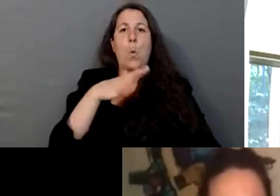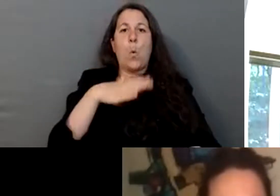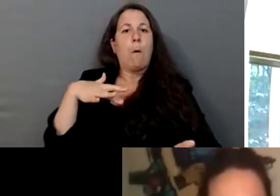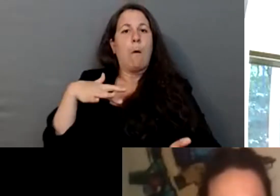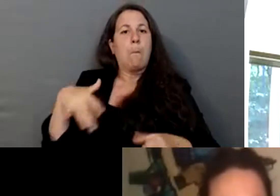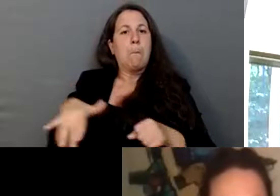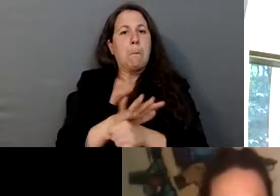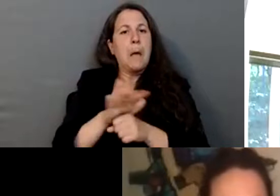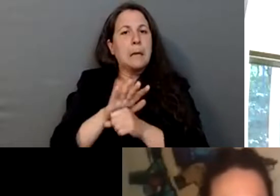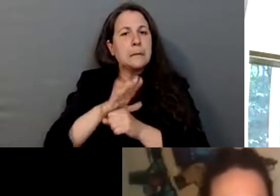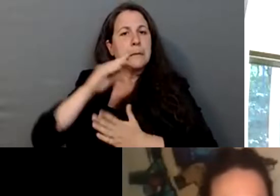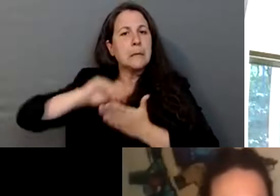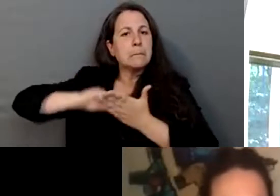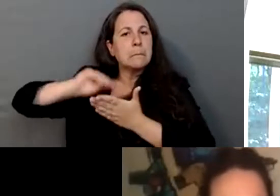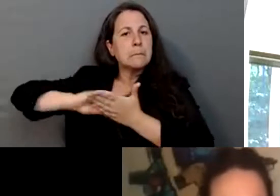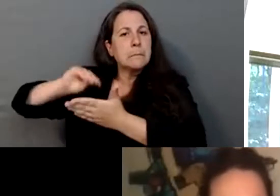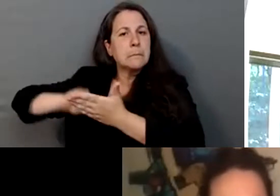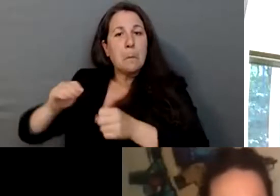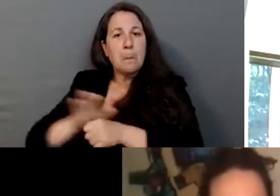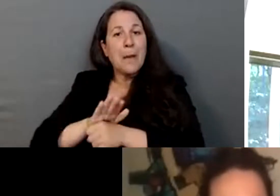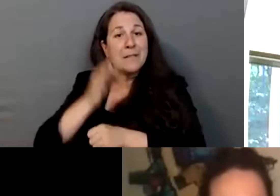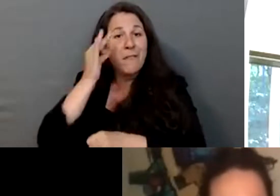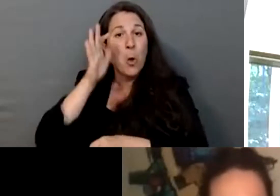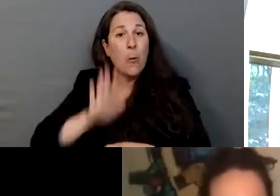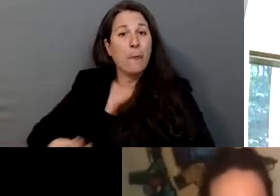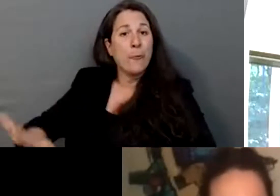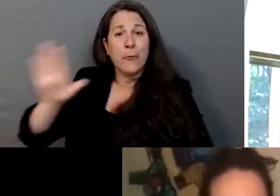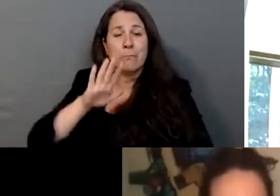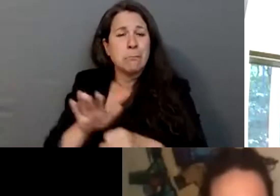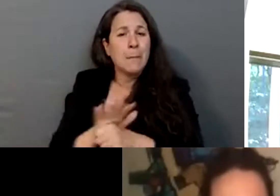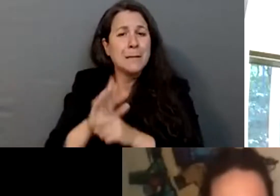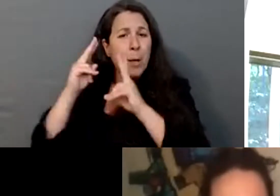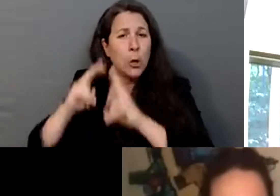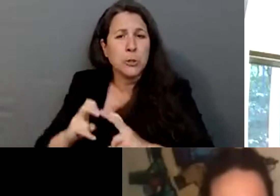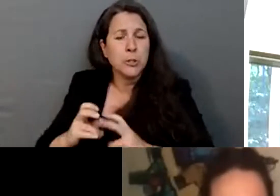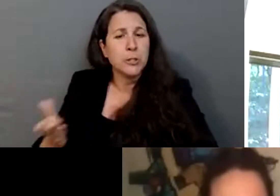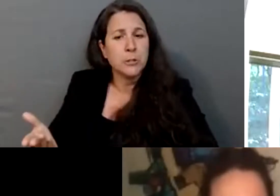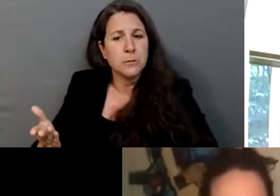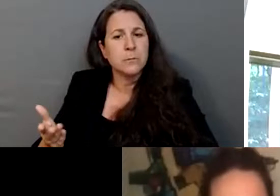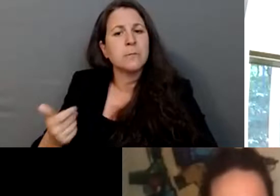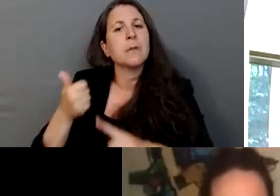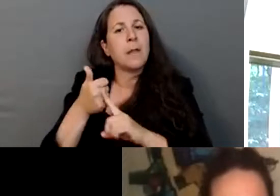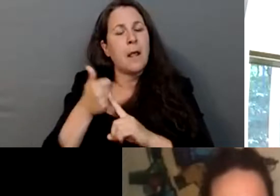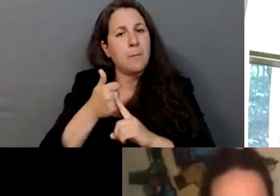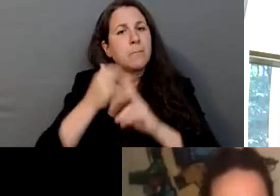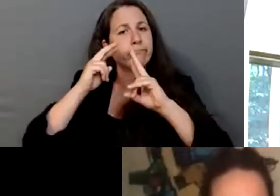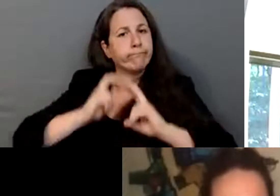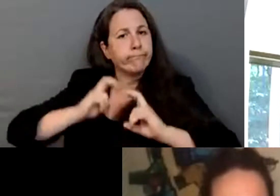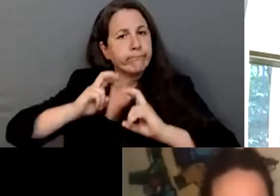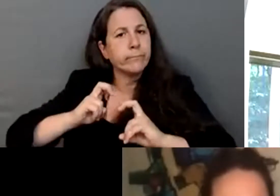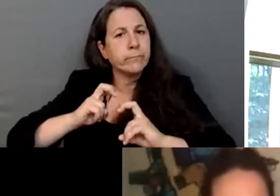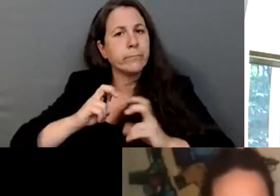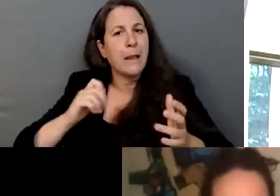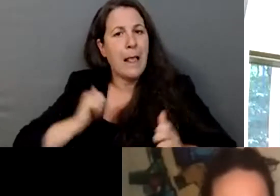sur la question du handicap, dans le monde francophone particulièrement. Et donc, par ses travaux, elle invite à promouvoir